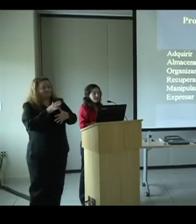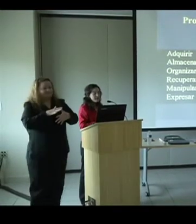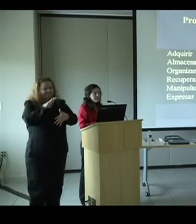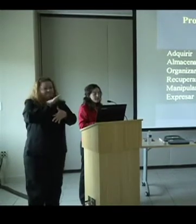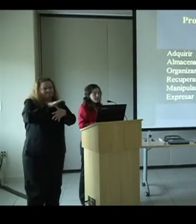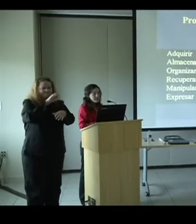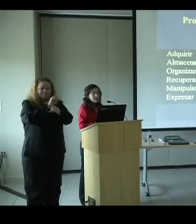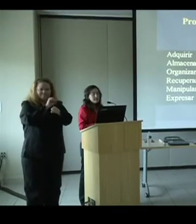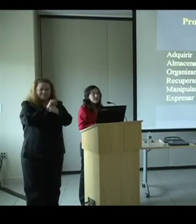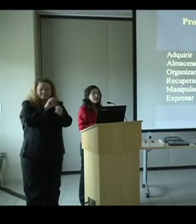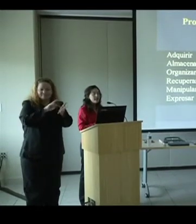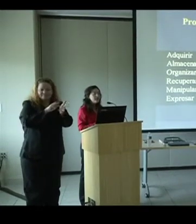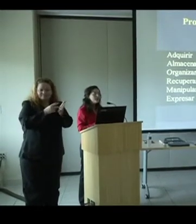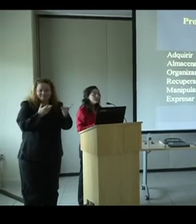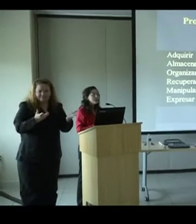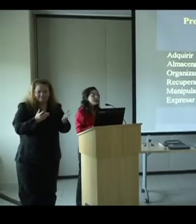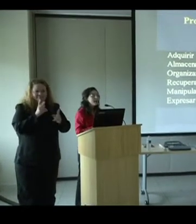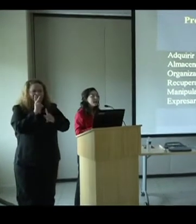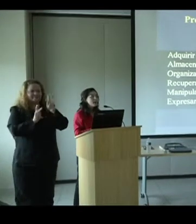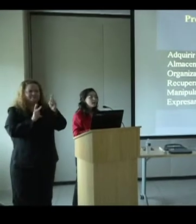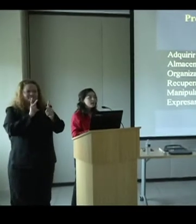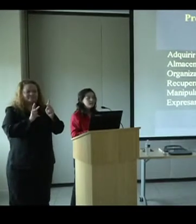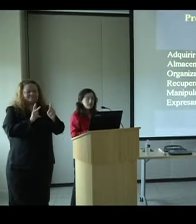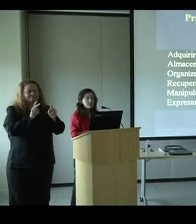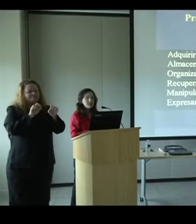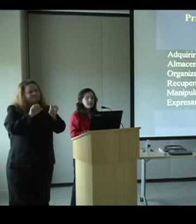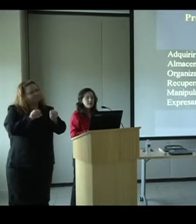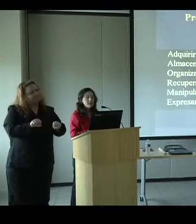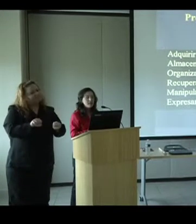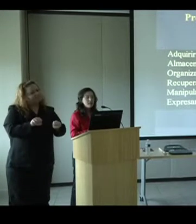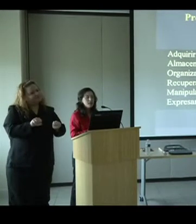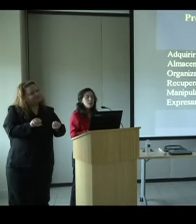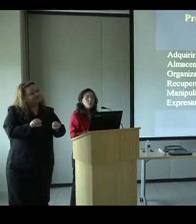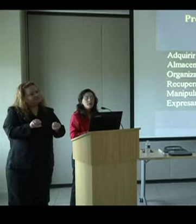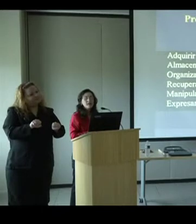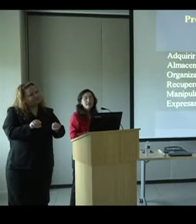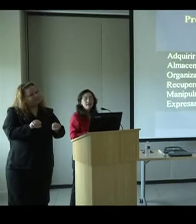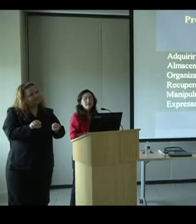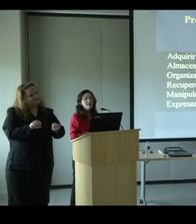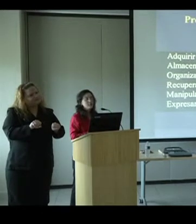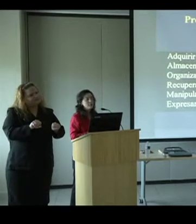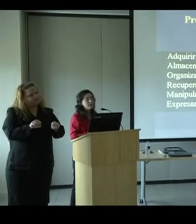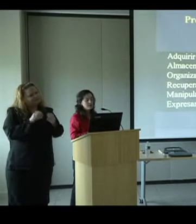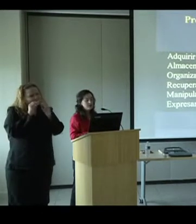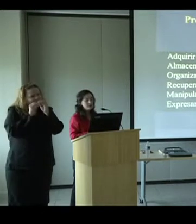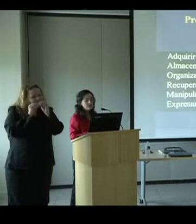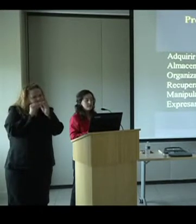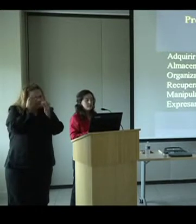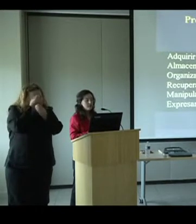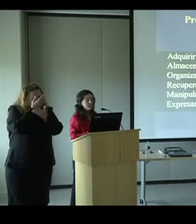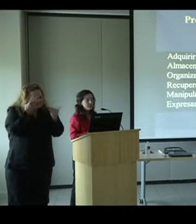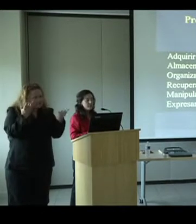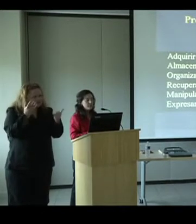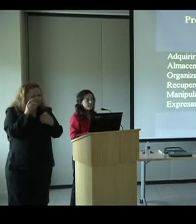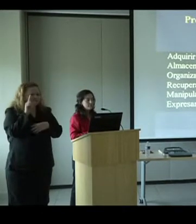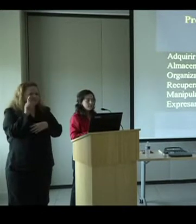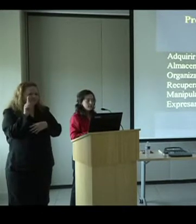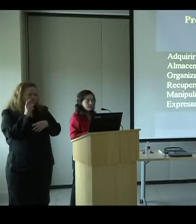tareas implica que la persona pueda estaban bien organizar la información